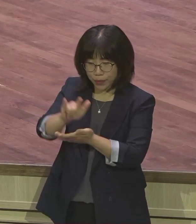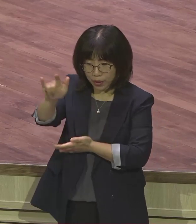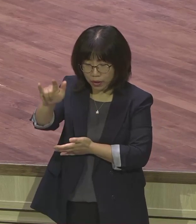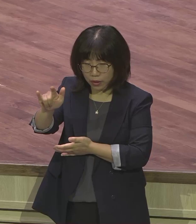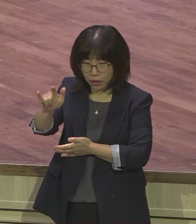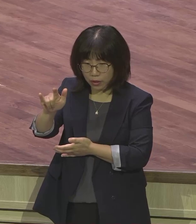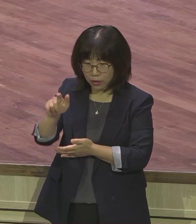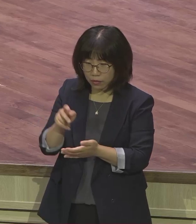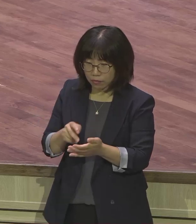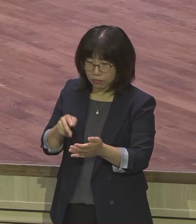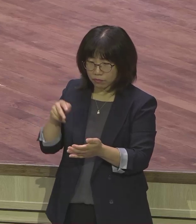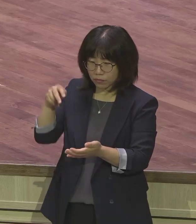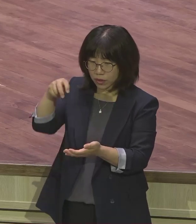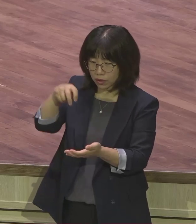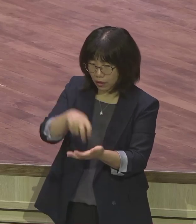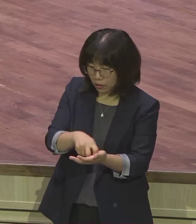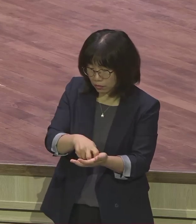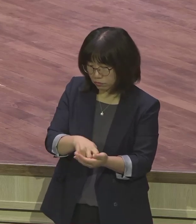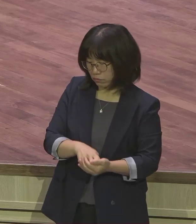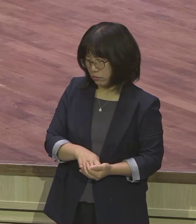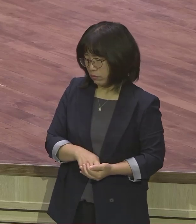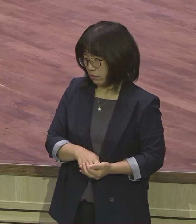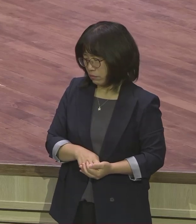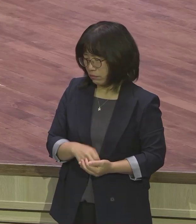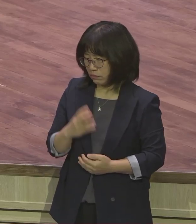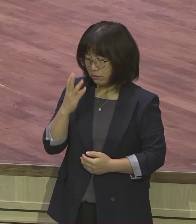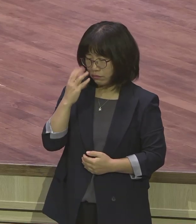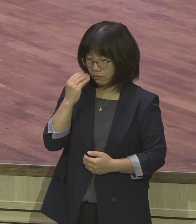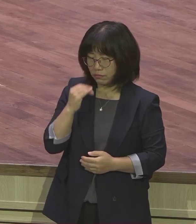비행기 타는 사람이 아무도 없어요.